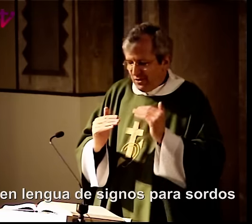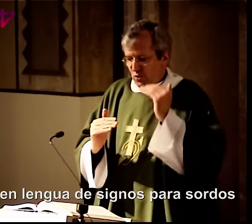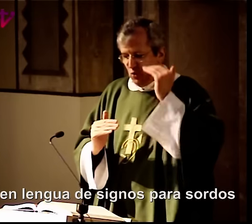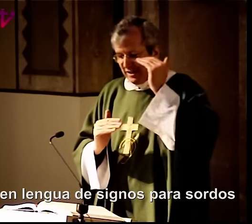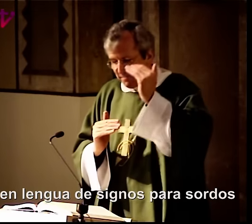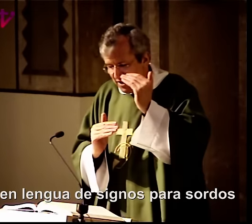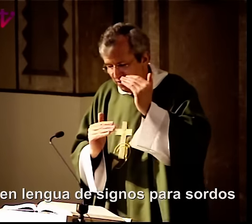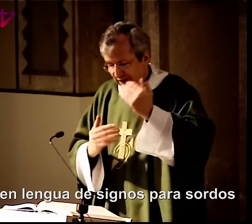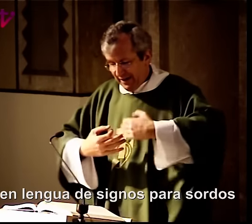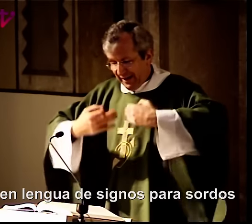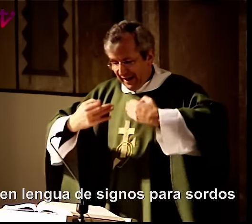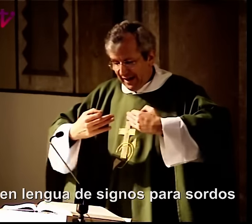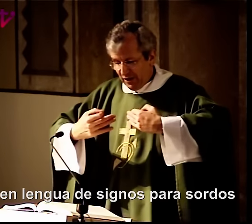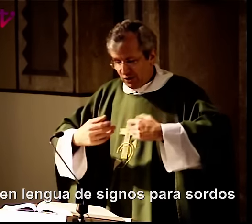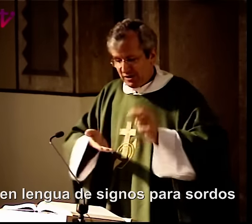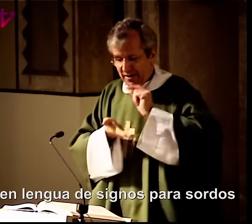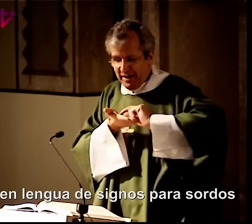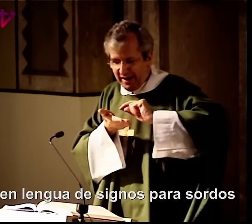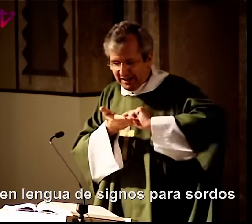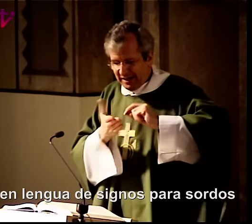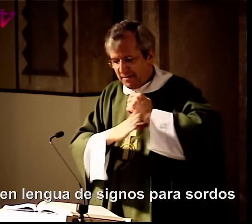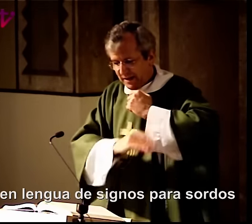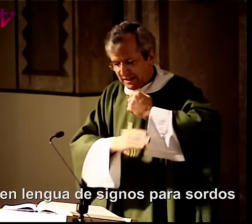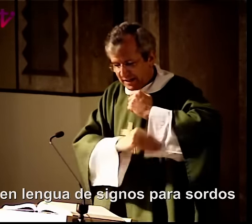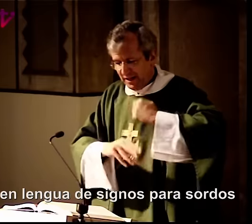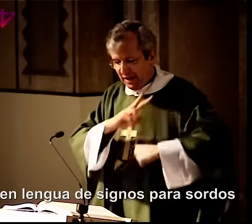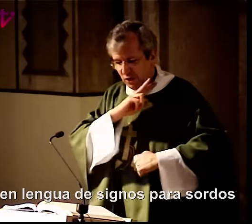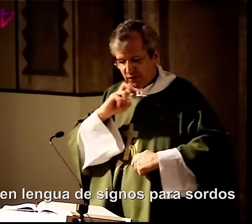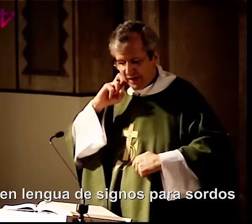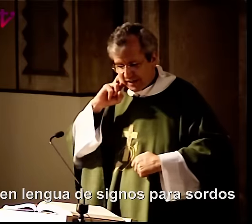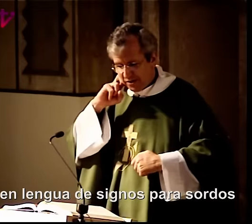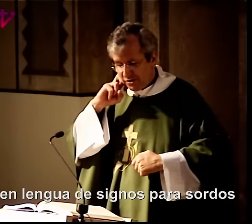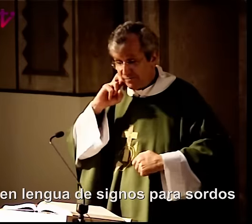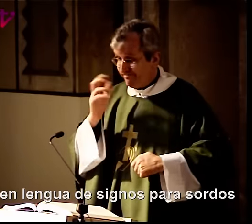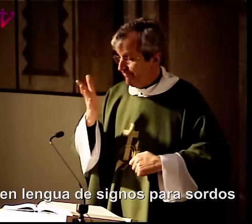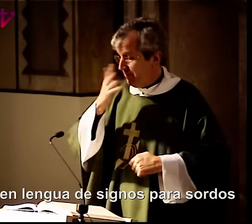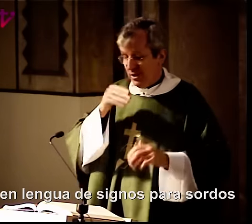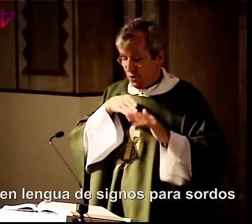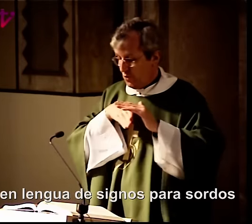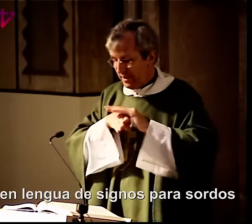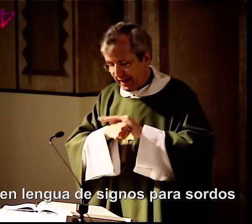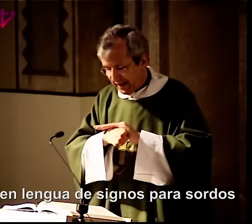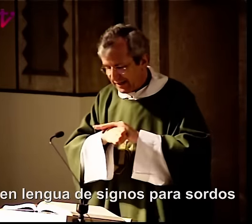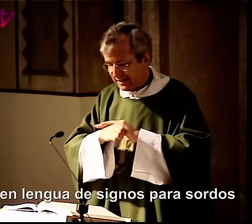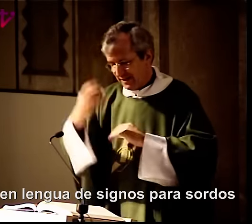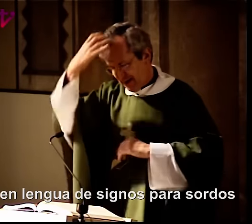no es mayor que la de los escribas y los fariseos, no entraréis